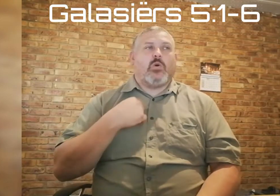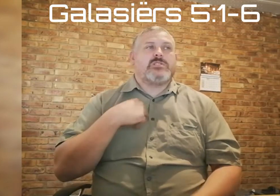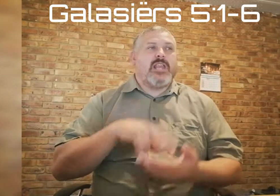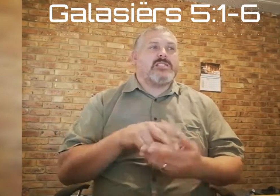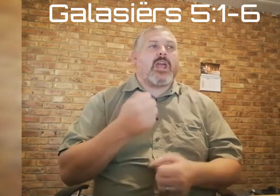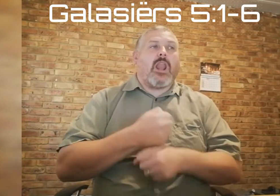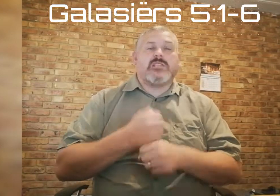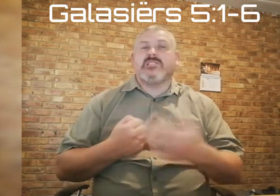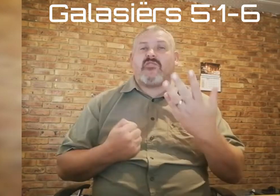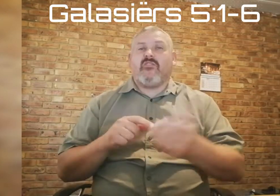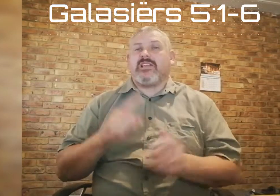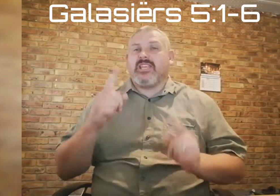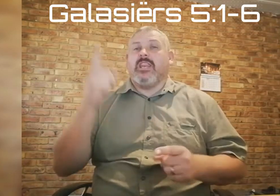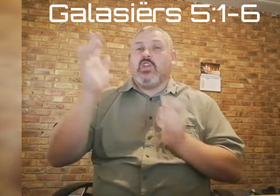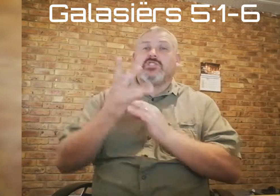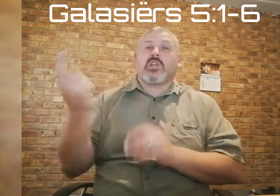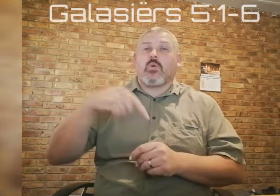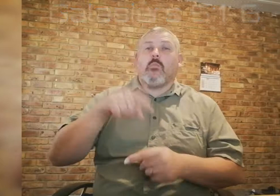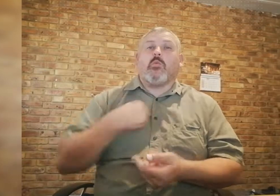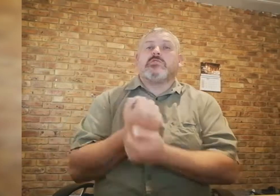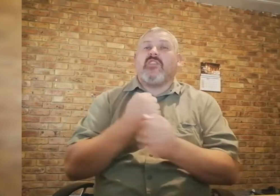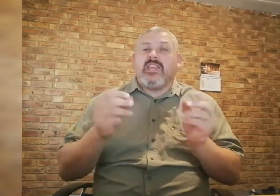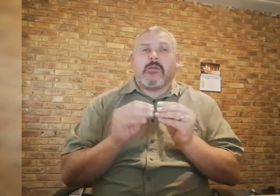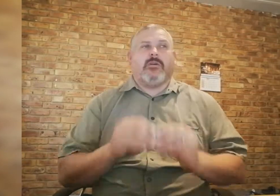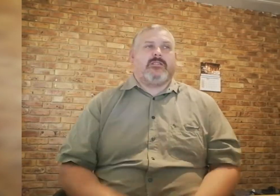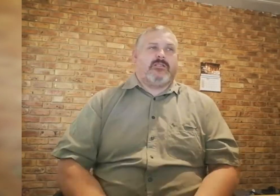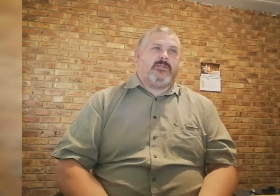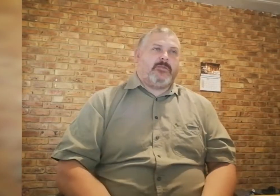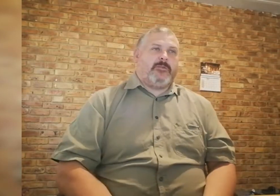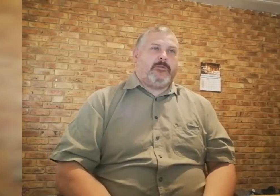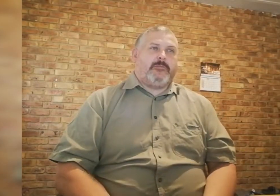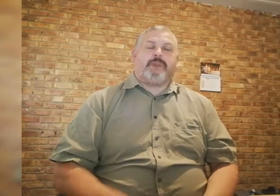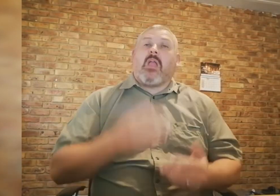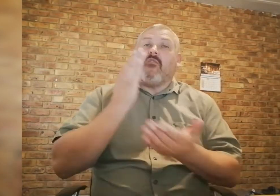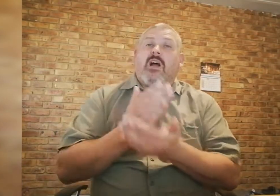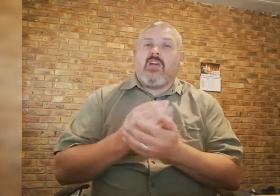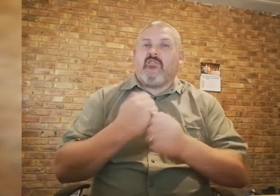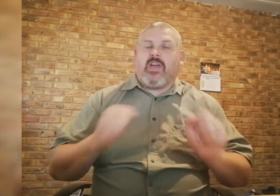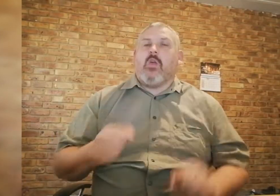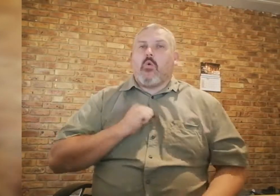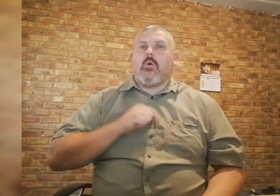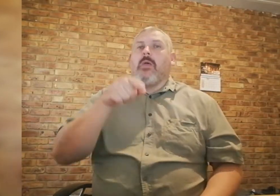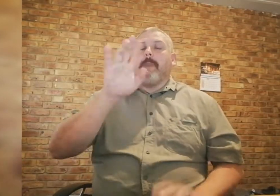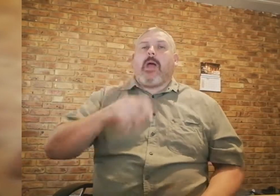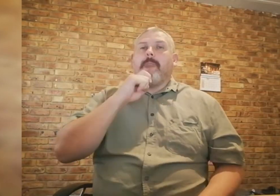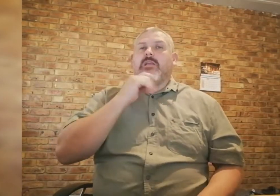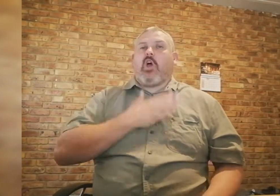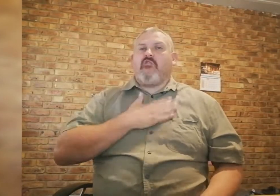Want ons lees in Galatiërs 5, hy is tegen Jesus gekom om ons vry te maak. Waarlik vry. Hoekom? Waar mense hou